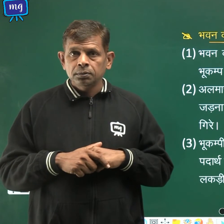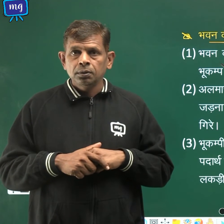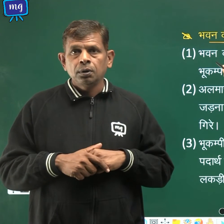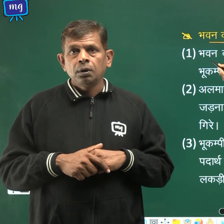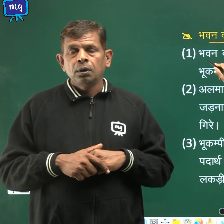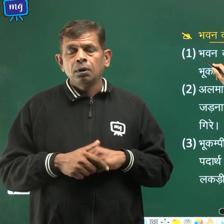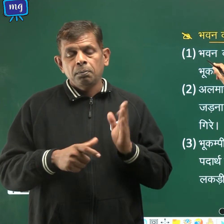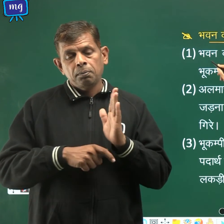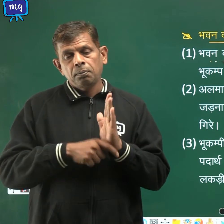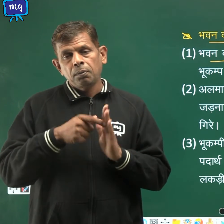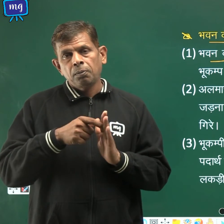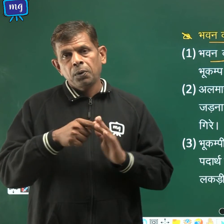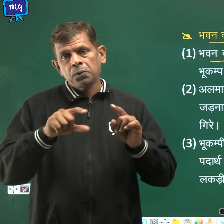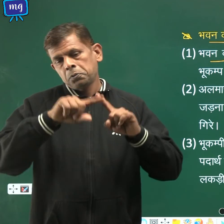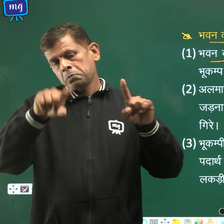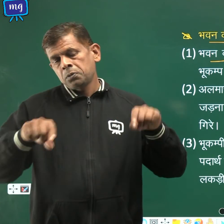भवन का डिजाइन